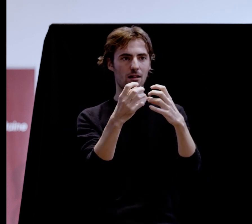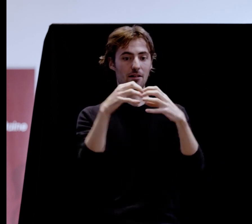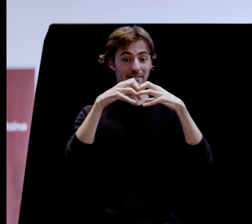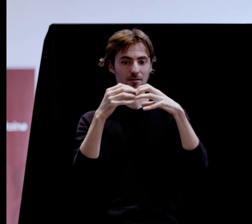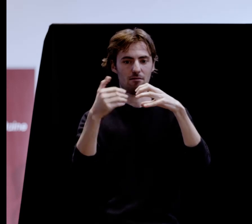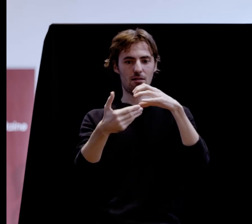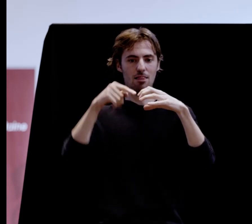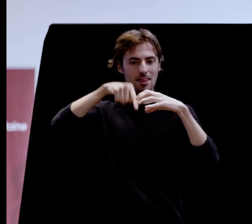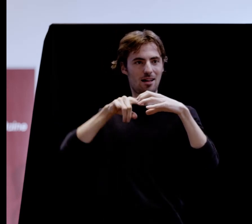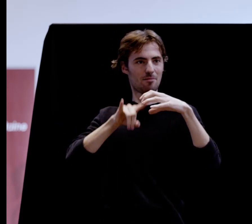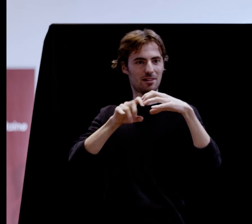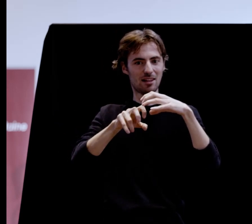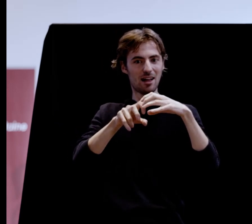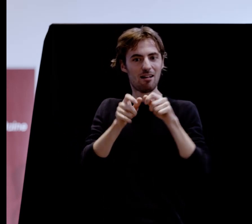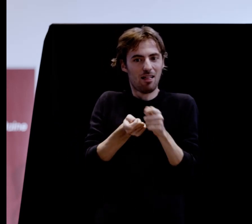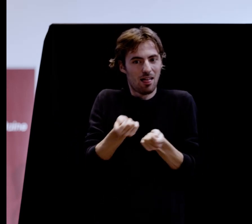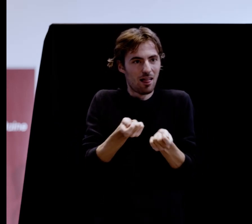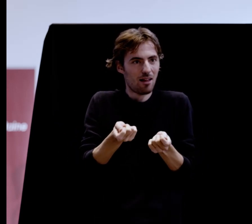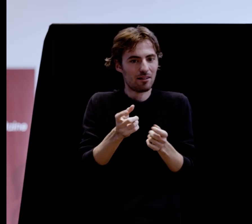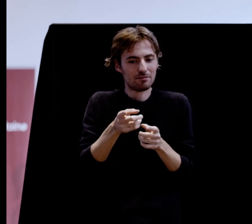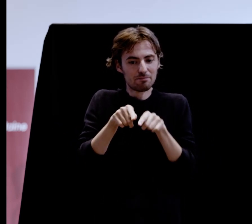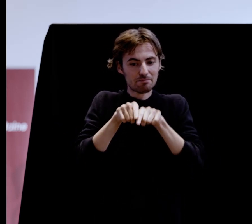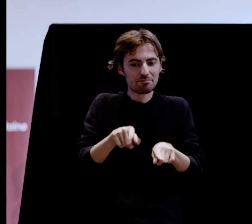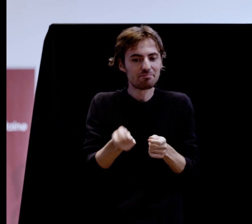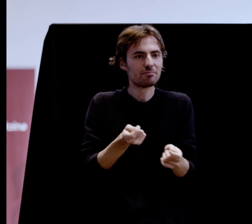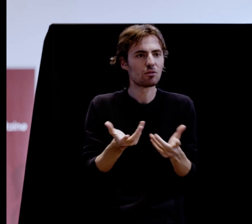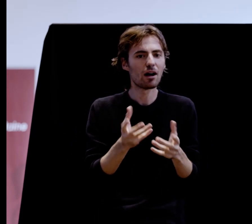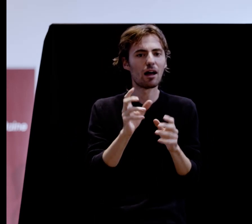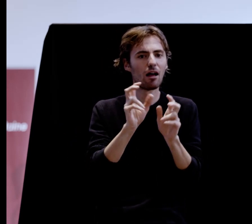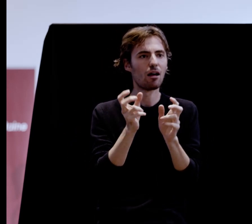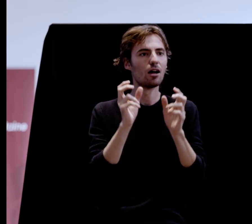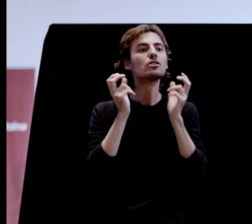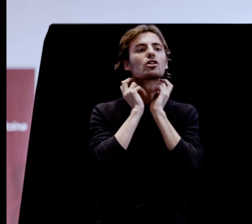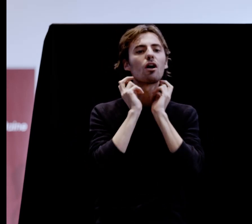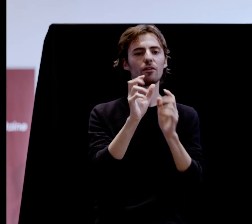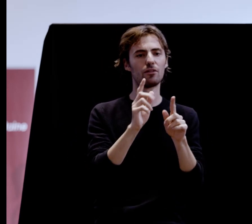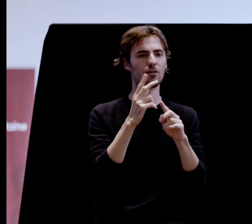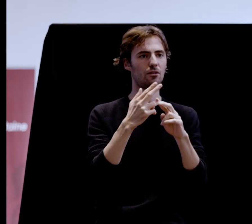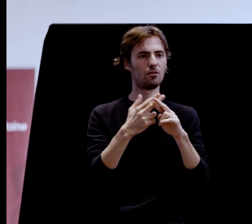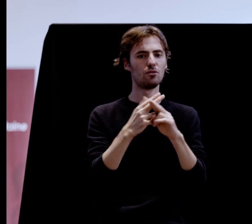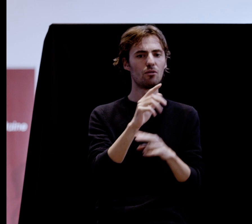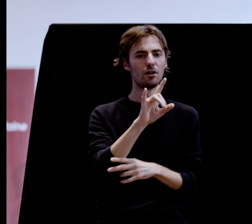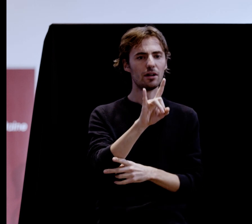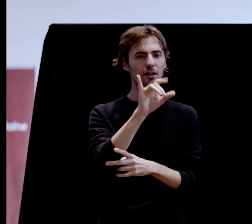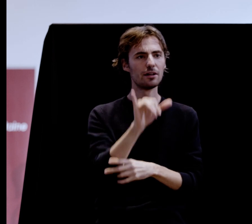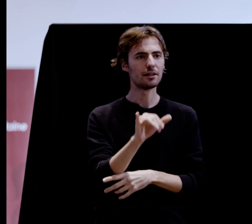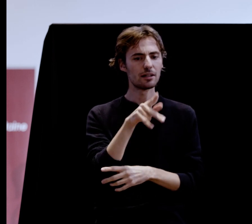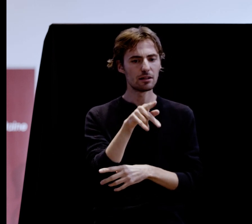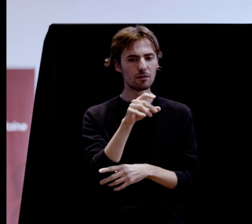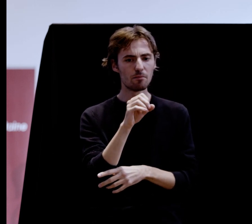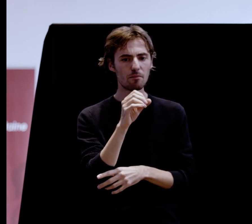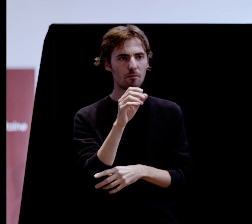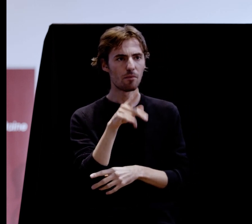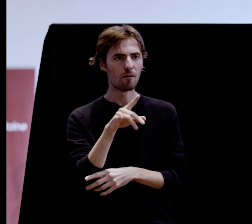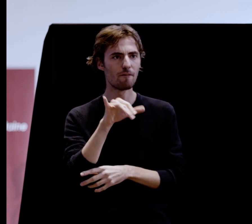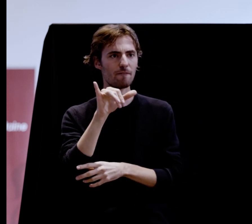qui contrôle une autre petite glande qu'on appelle l'hypophyse. Cet hypothalamus, il fabrique